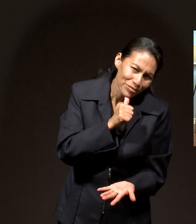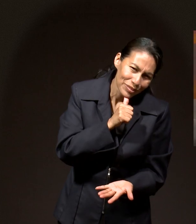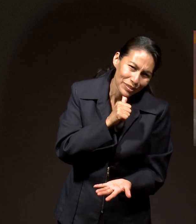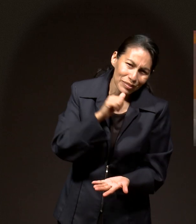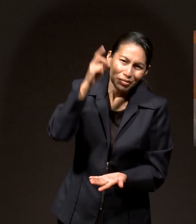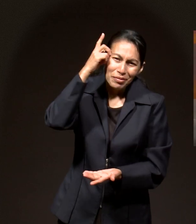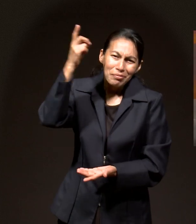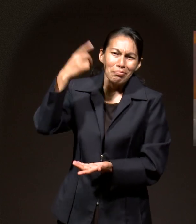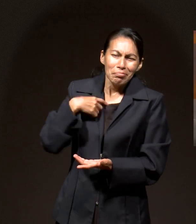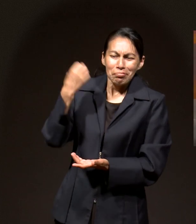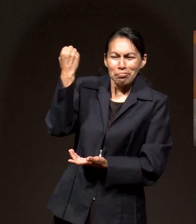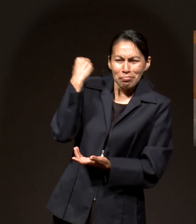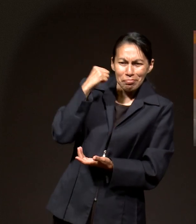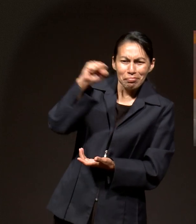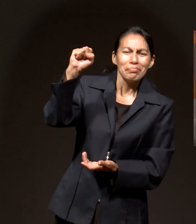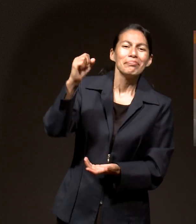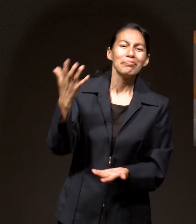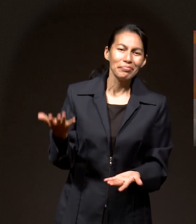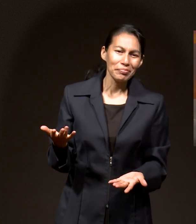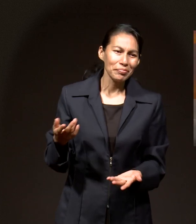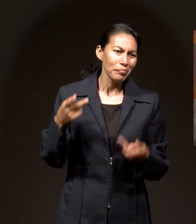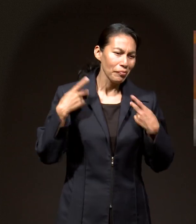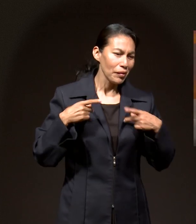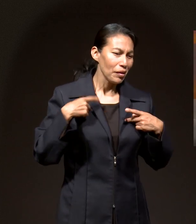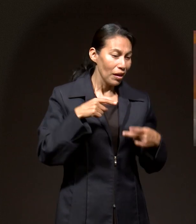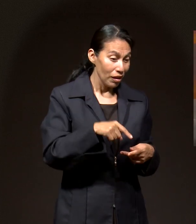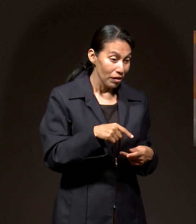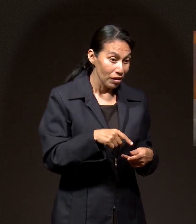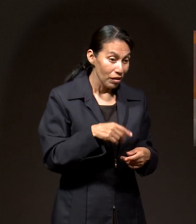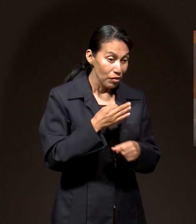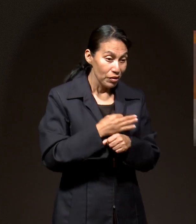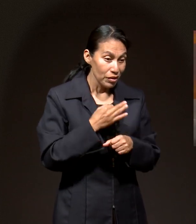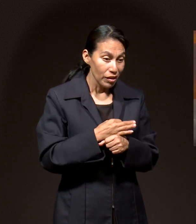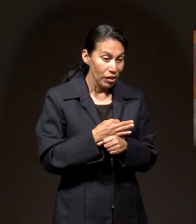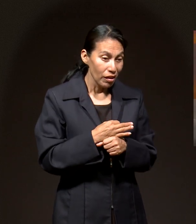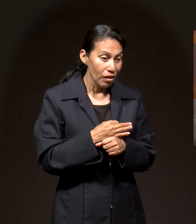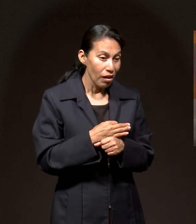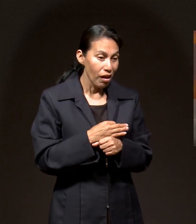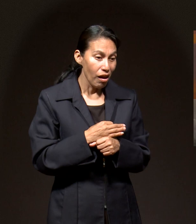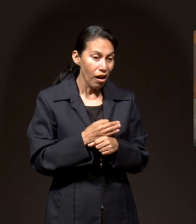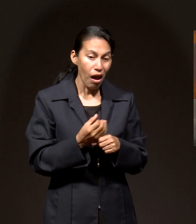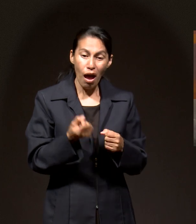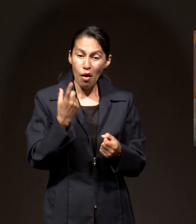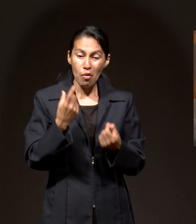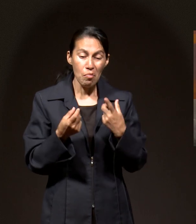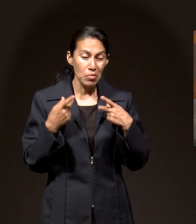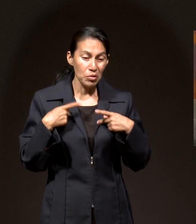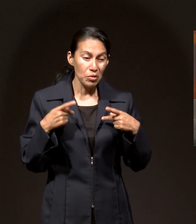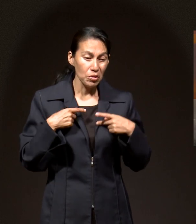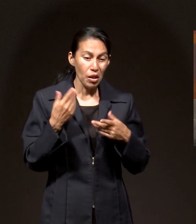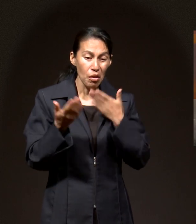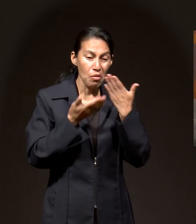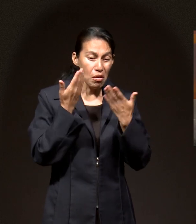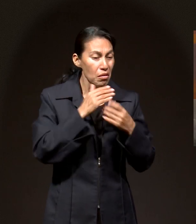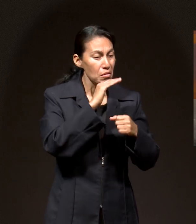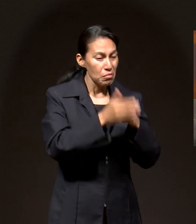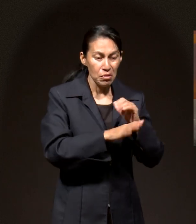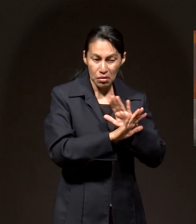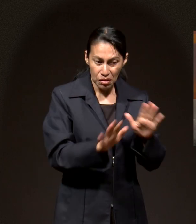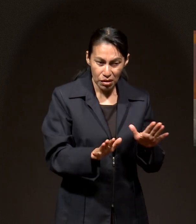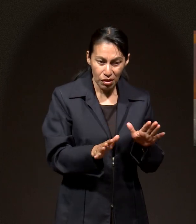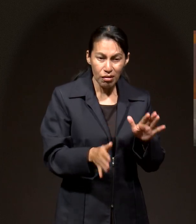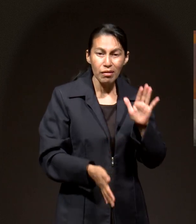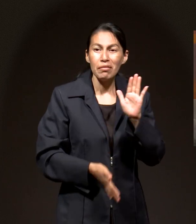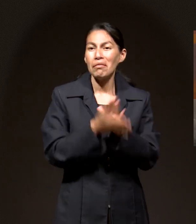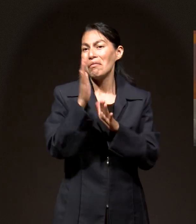familia adventista está en todo el mundo y hay varios egresados aquí de la universidad que ahora están en algún lugar de Europa, de Asia, y